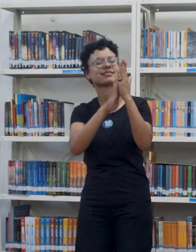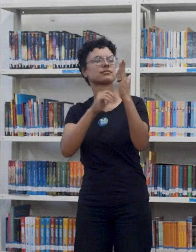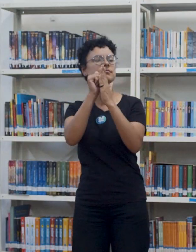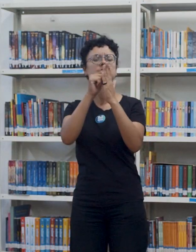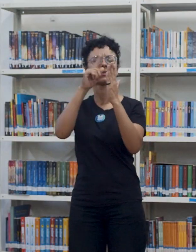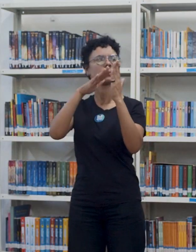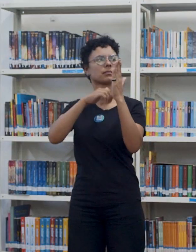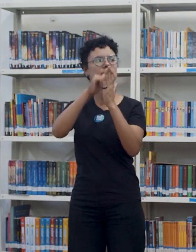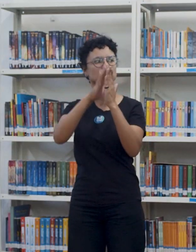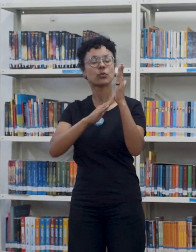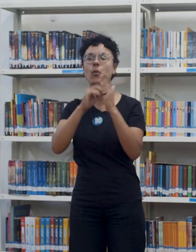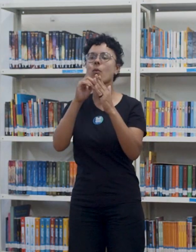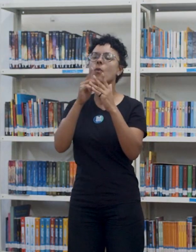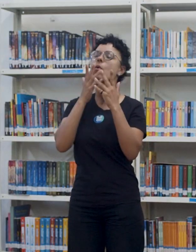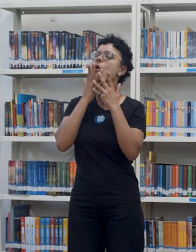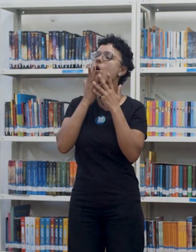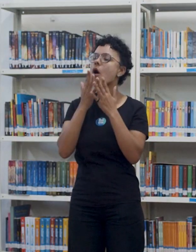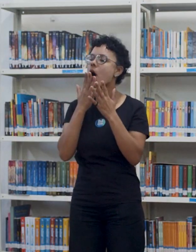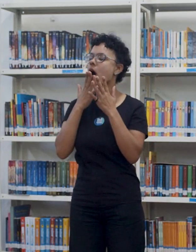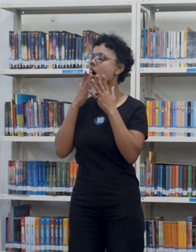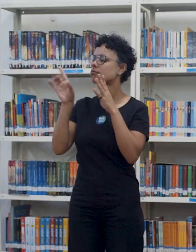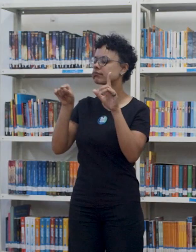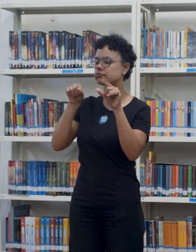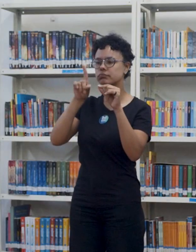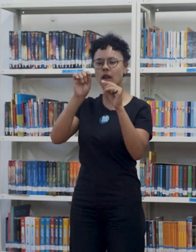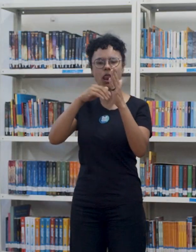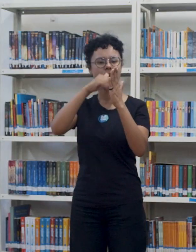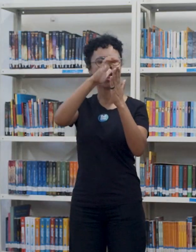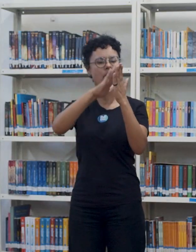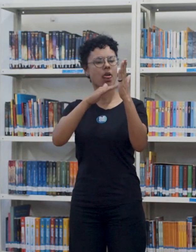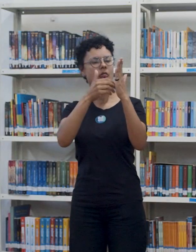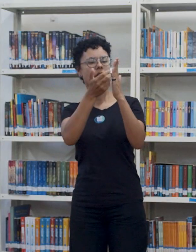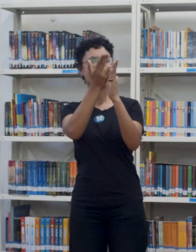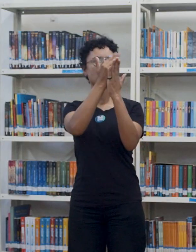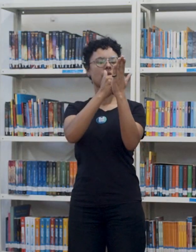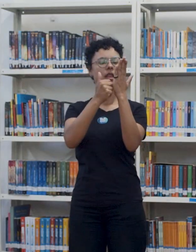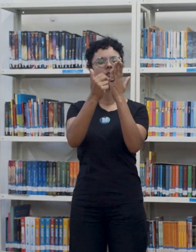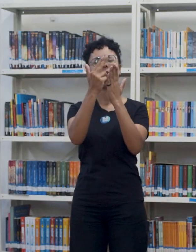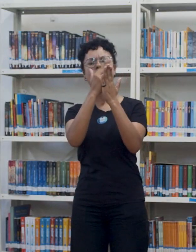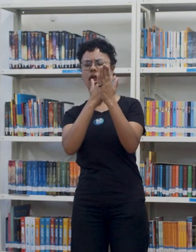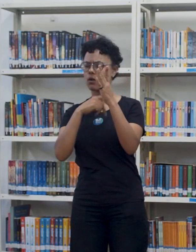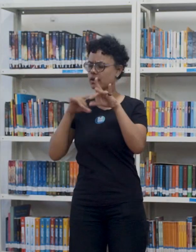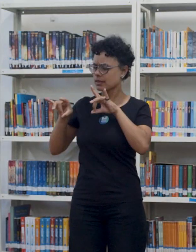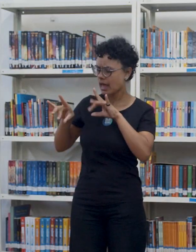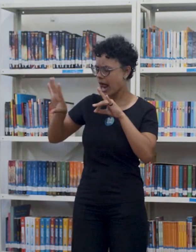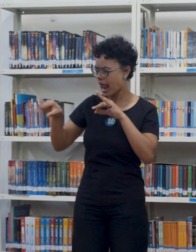pintura. Sentir as cores, desenhos, técnica a usar,